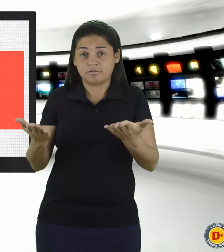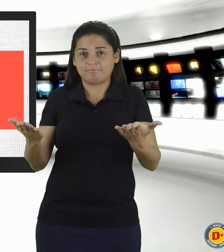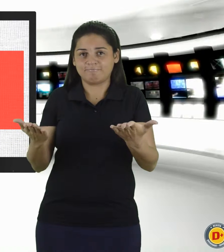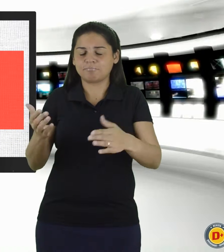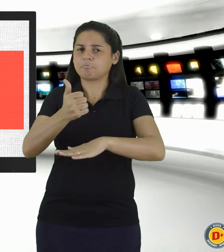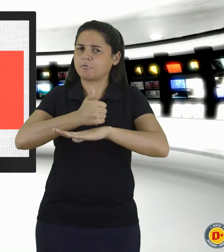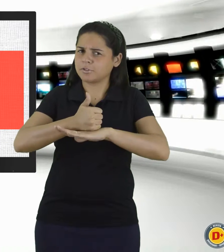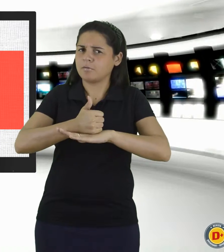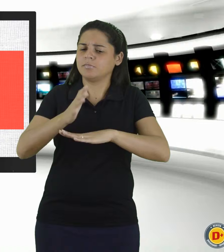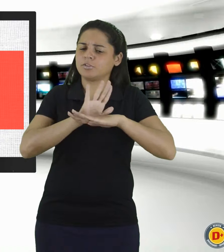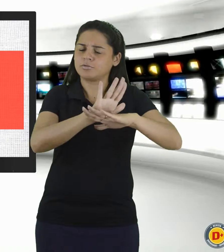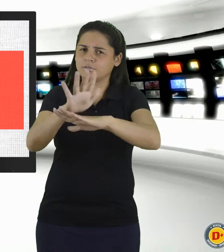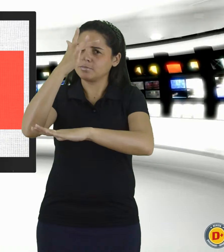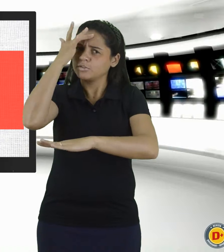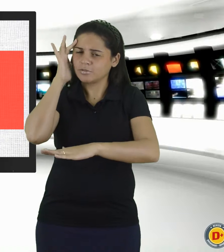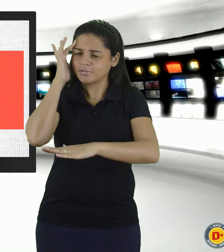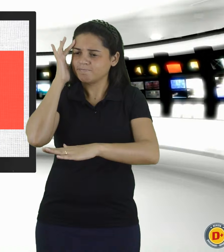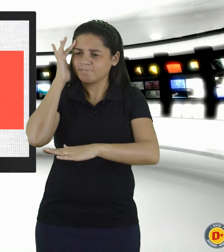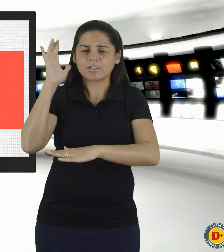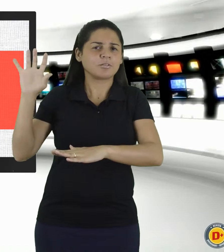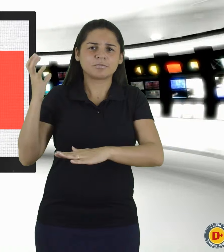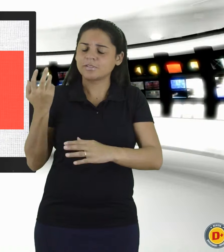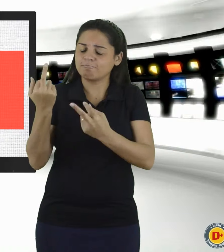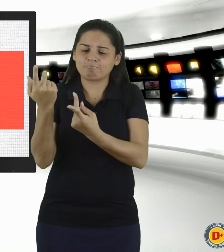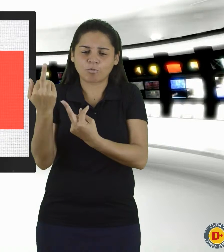Leitor Joaquim de Oliveira Campos, via e-mail.